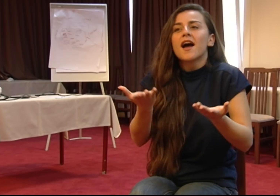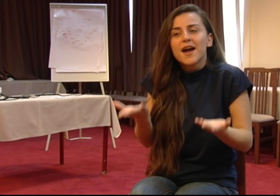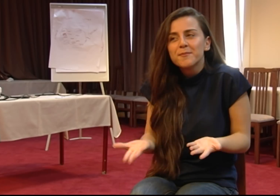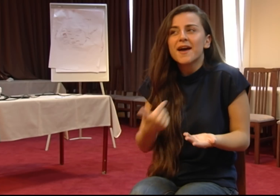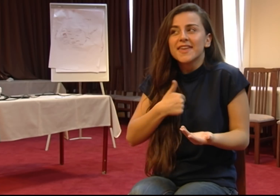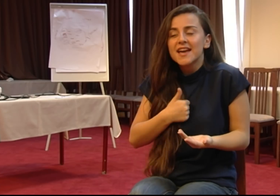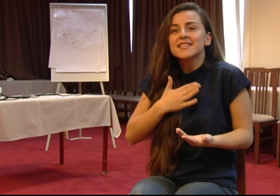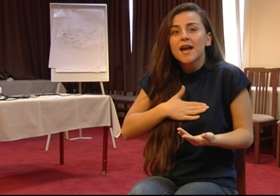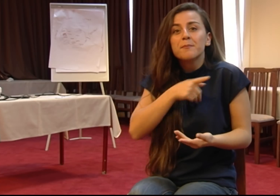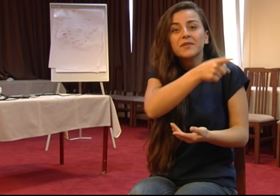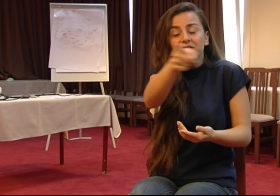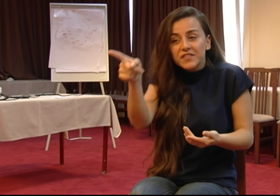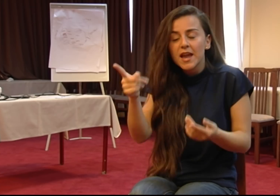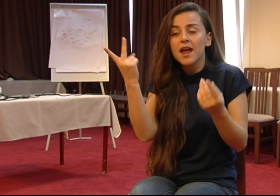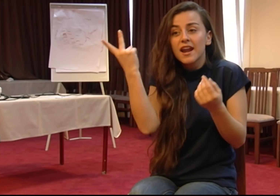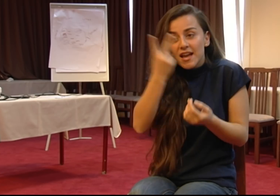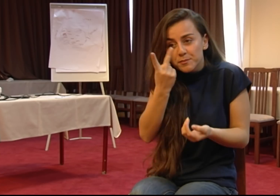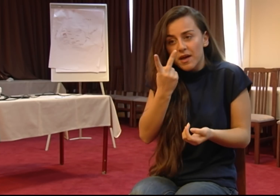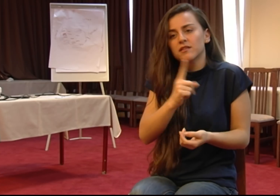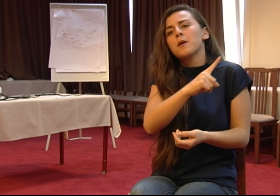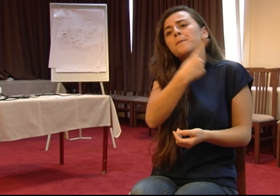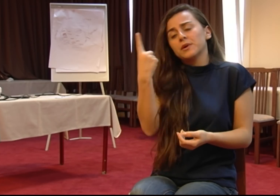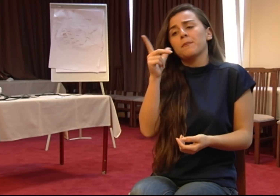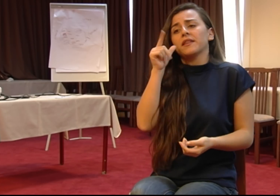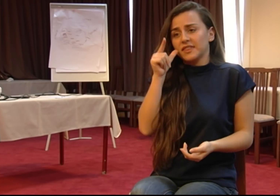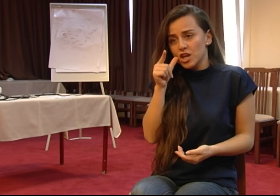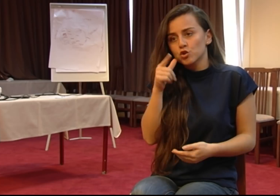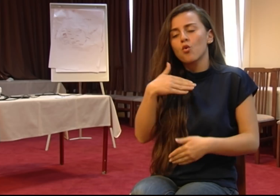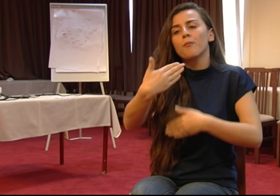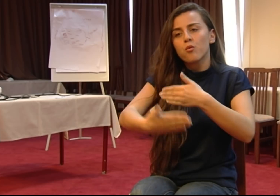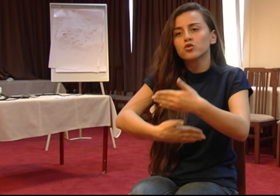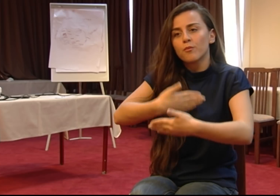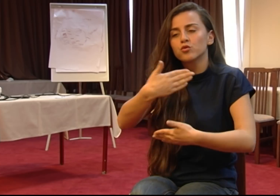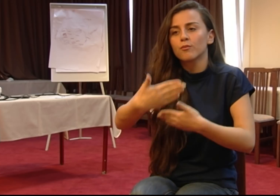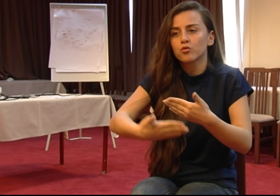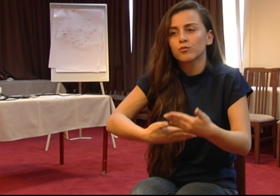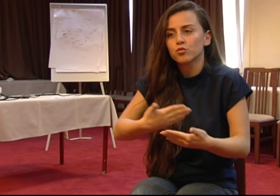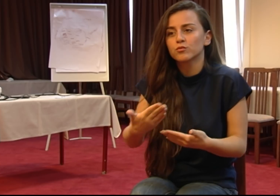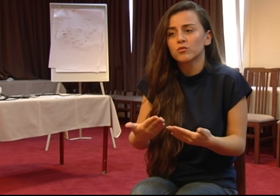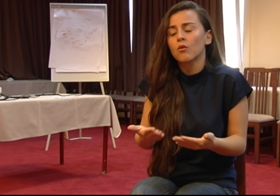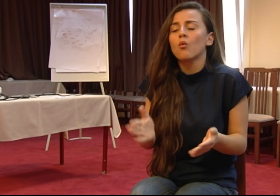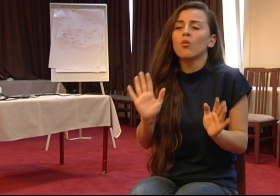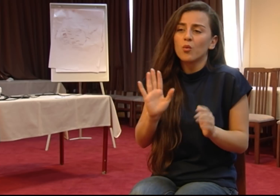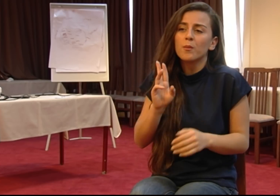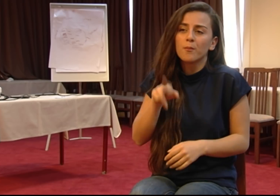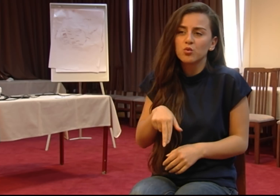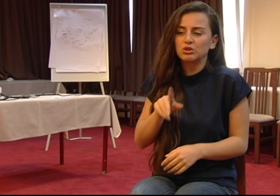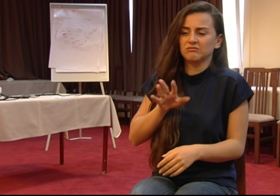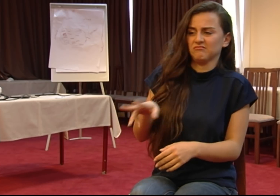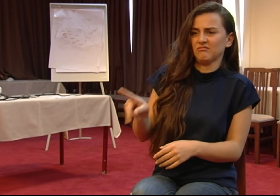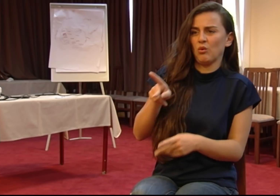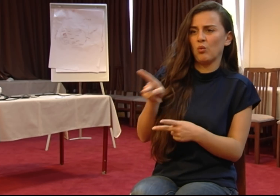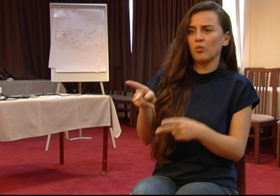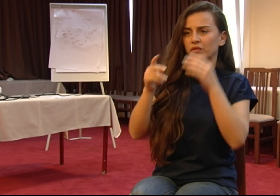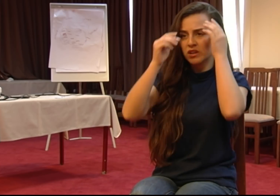да седиме, зашто Господ не е шега. Тој е најважен и ни дава љубов и среќа. На секој од нас Господ ни дава